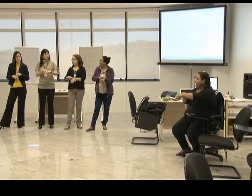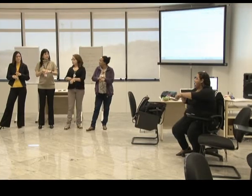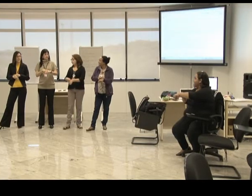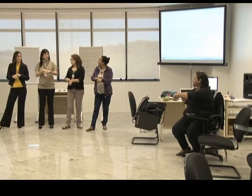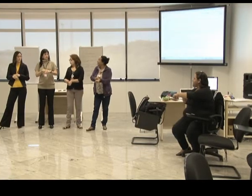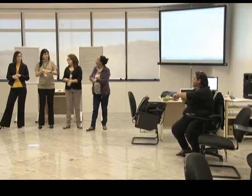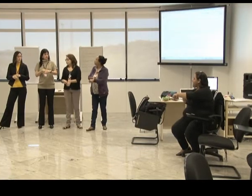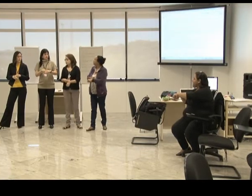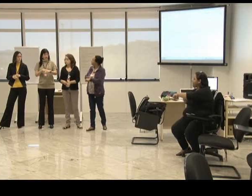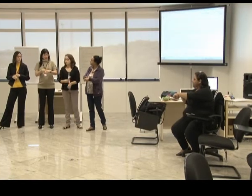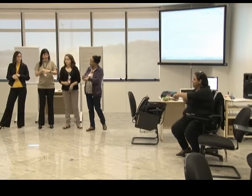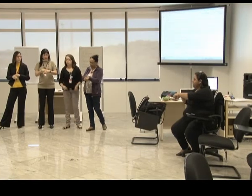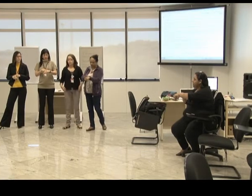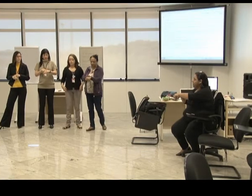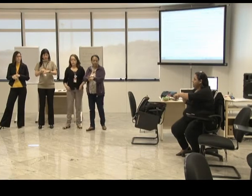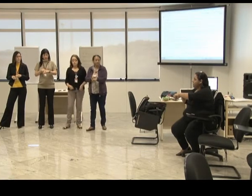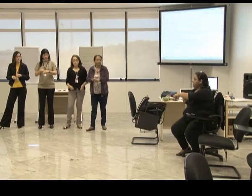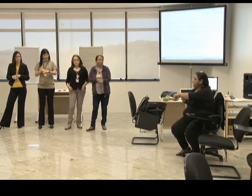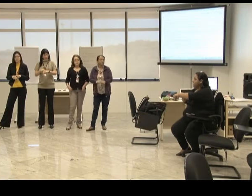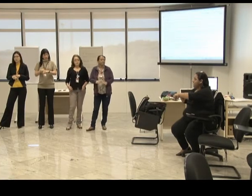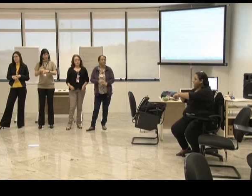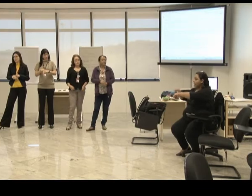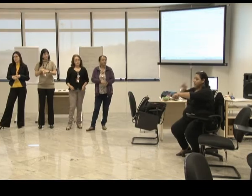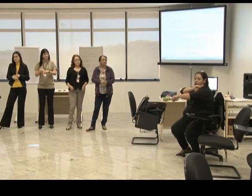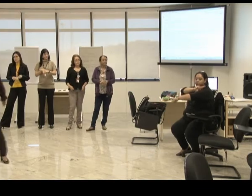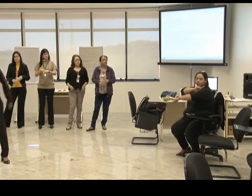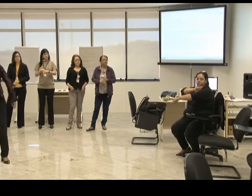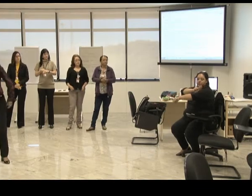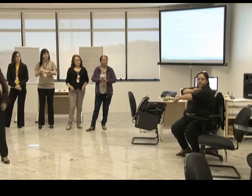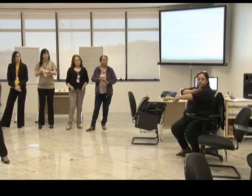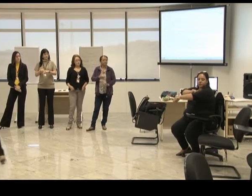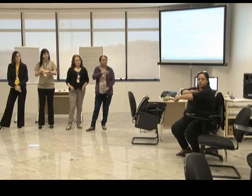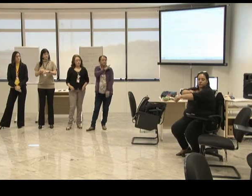Raça negra. Agora aqui é a mais linda de todas.